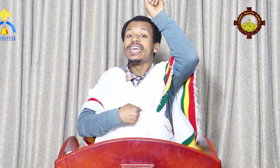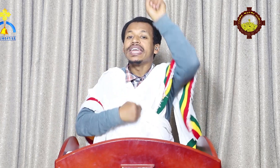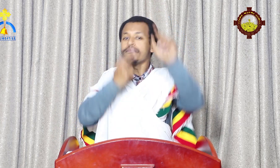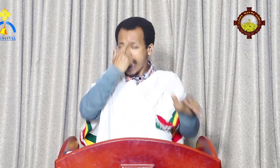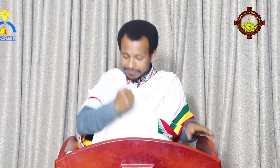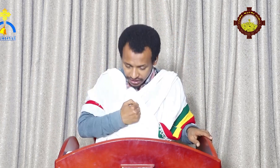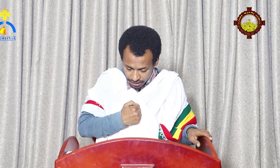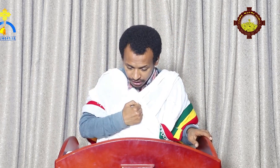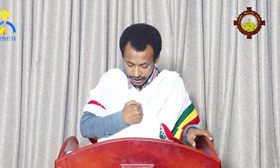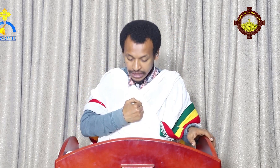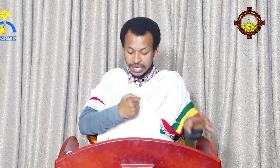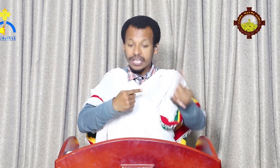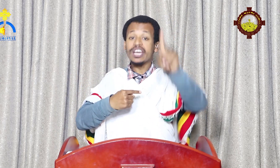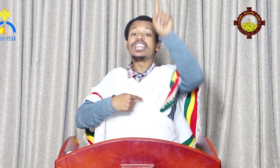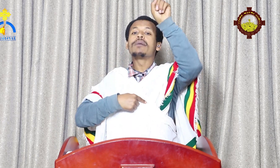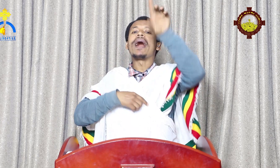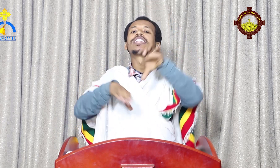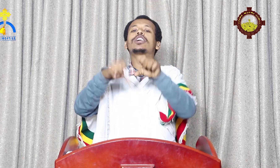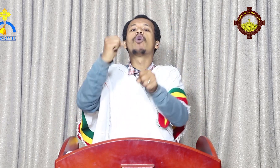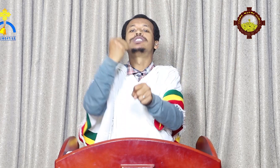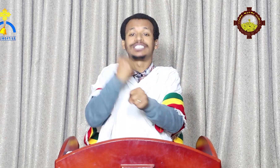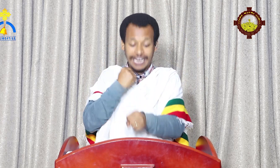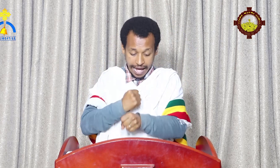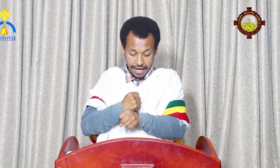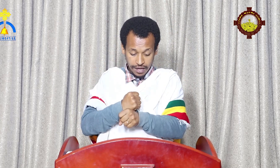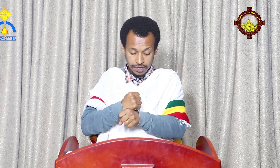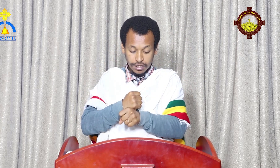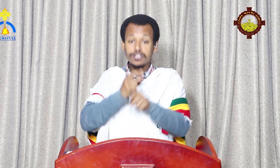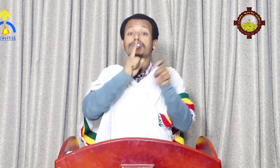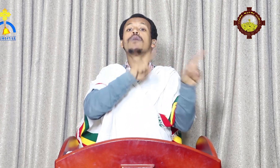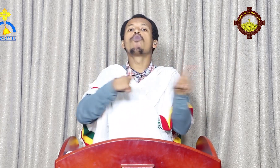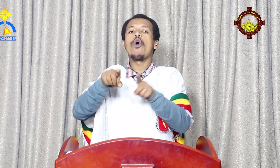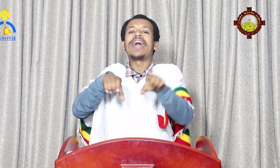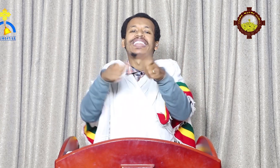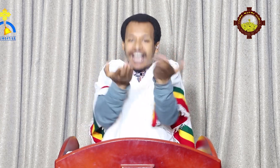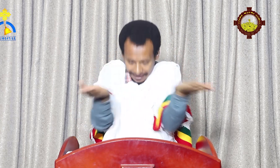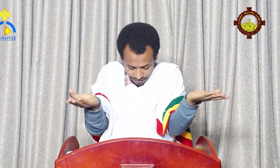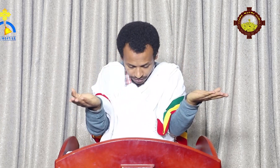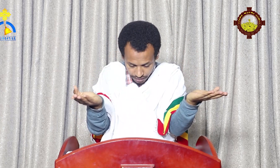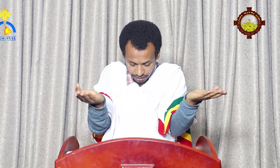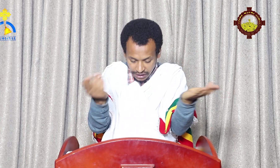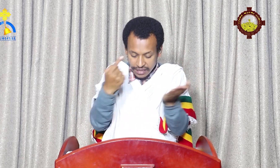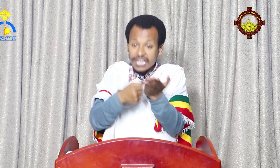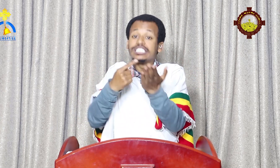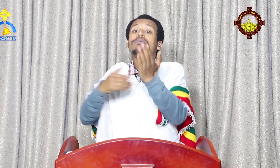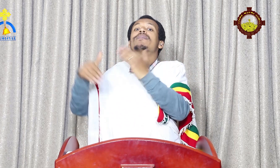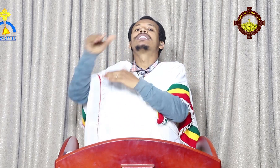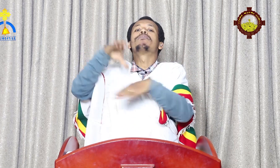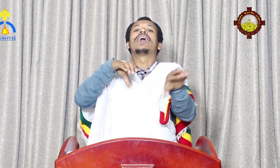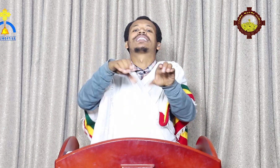በእኔ የሚያምን እኔ የማደርገው ሥራ ደግሞ ያደርጋል፣ ከዚህ የሚበልጥም